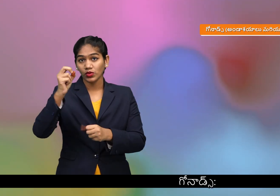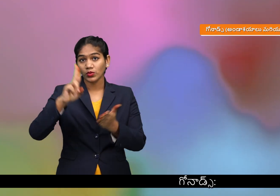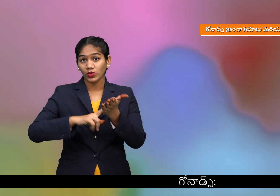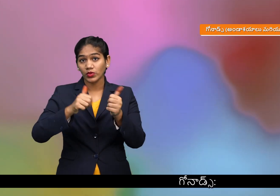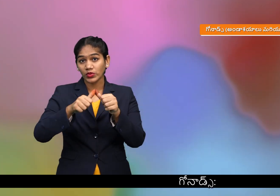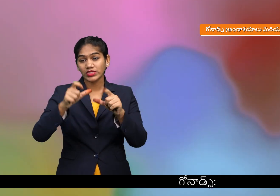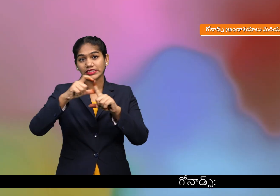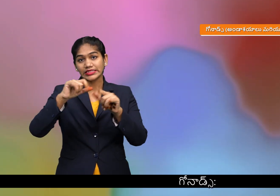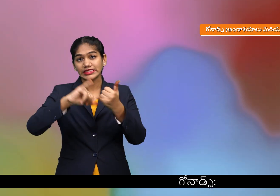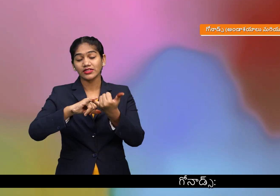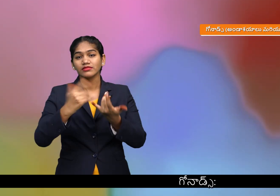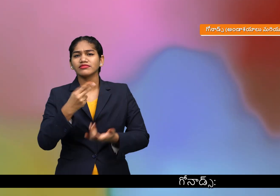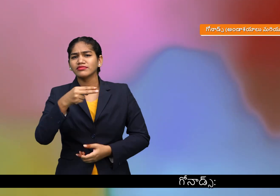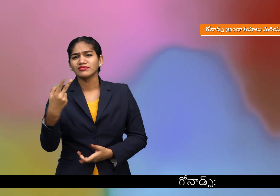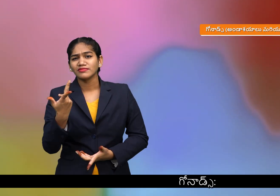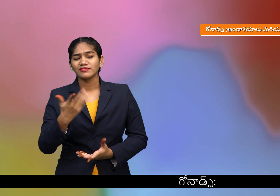గోనాడ్స్.